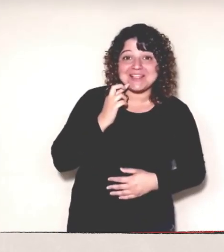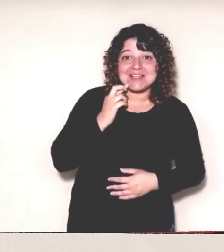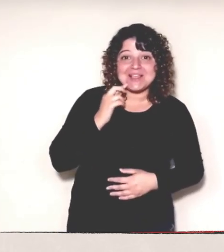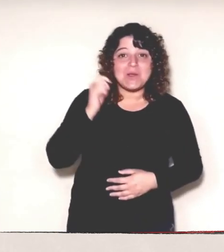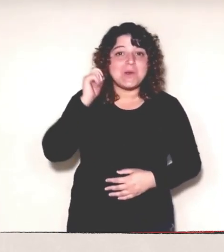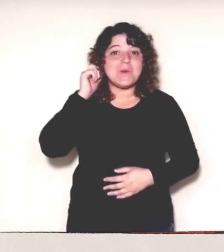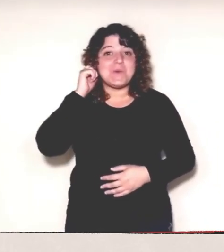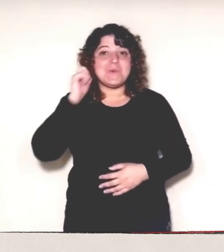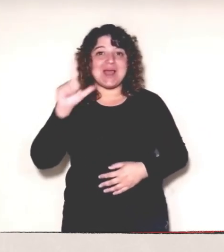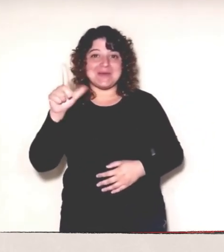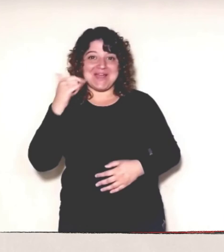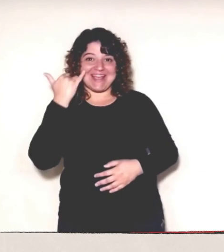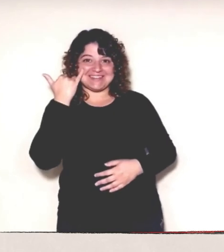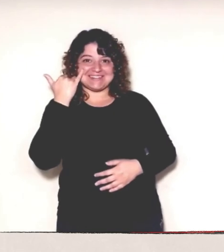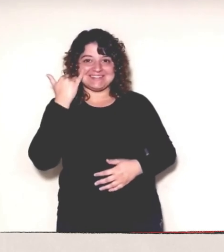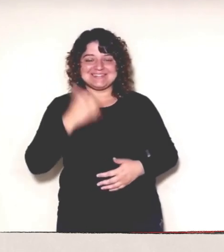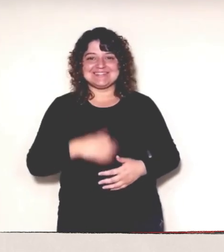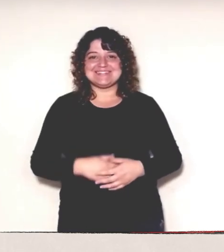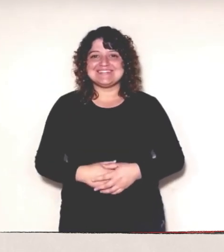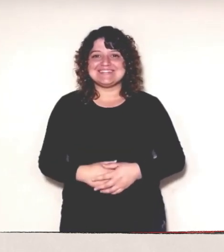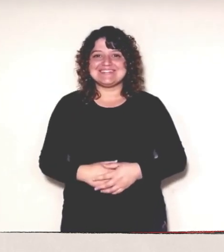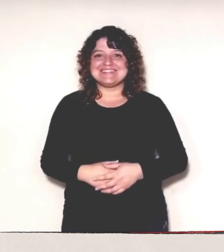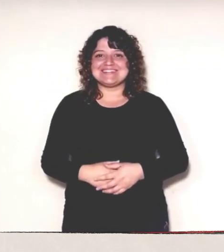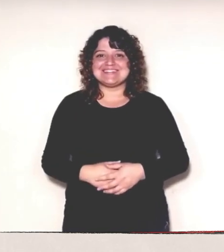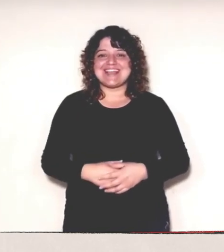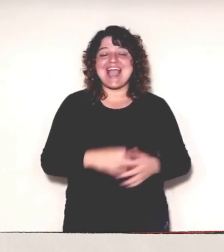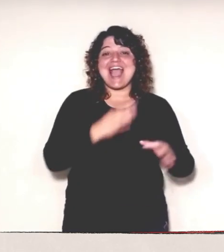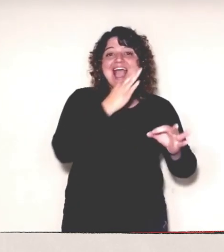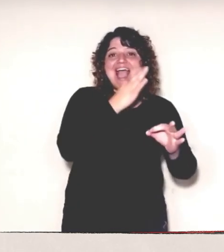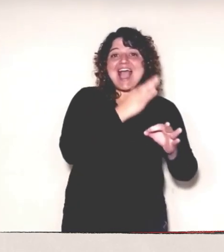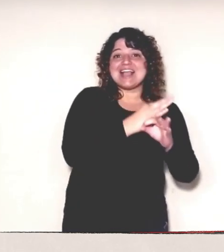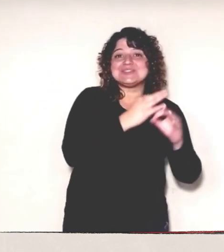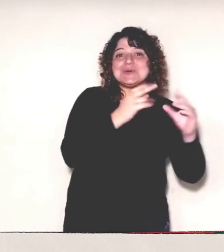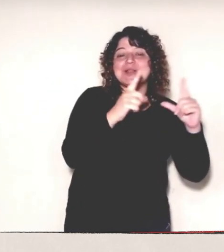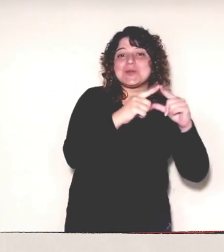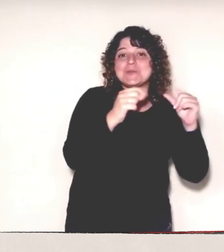La escuela número 19 en Gualeguay.